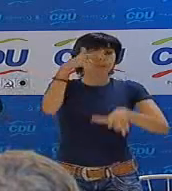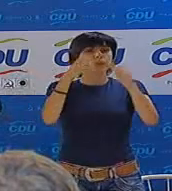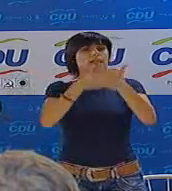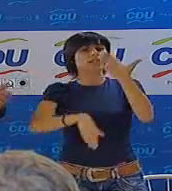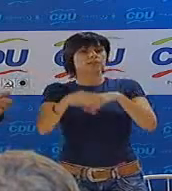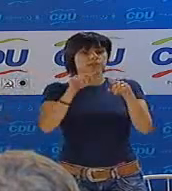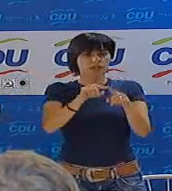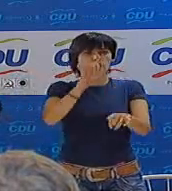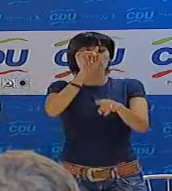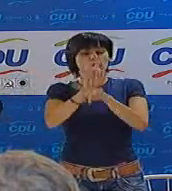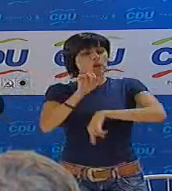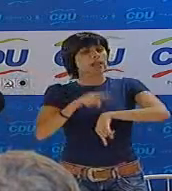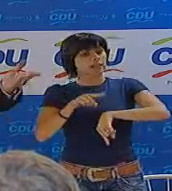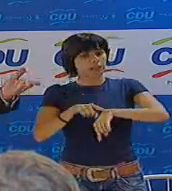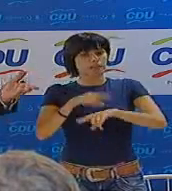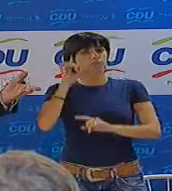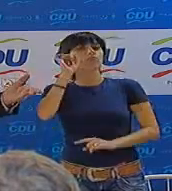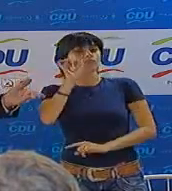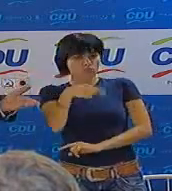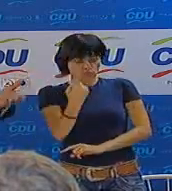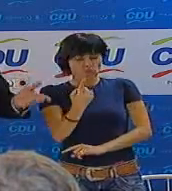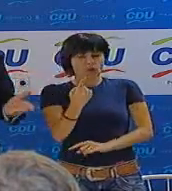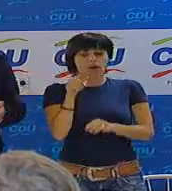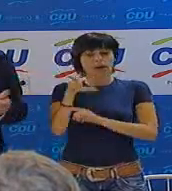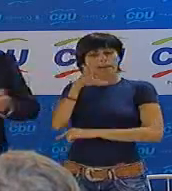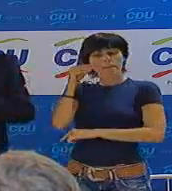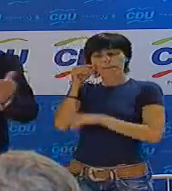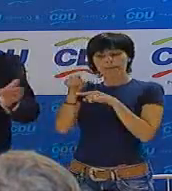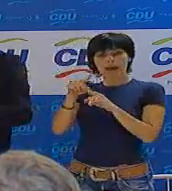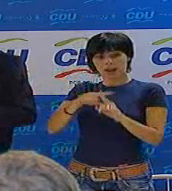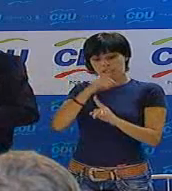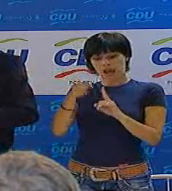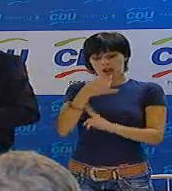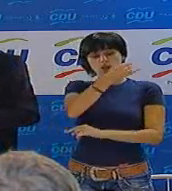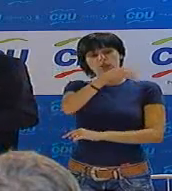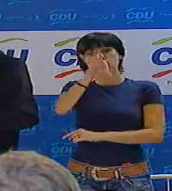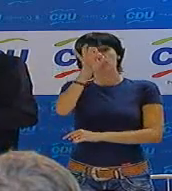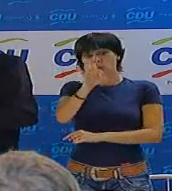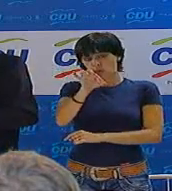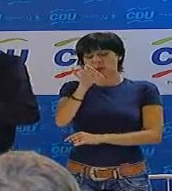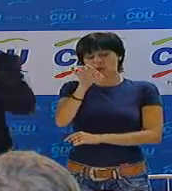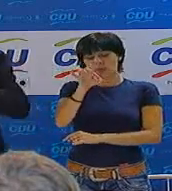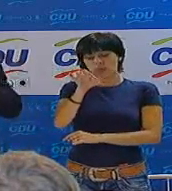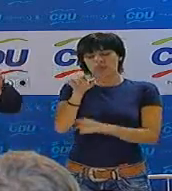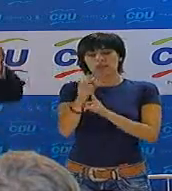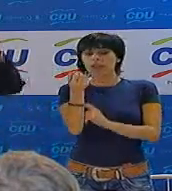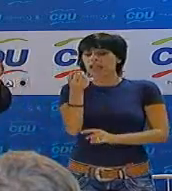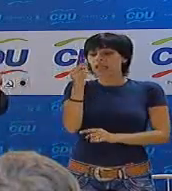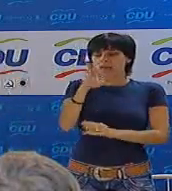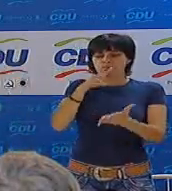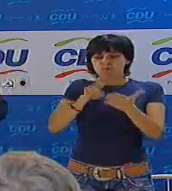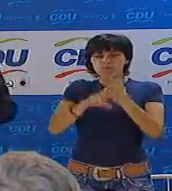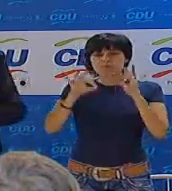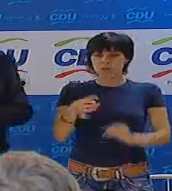deficiência e, simultaneamente, temos tido conhecimento de que a banca, no ano 2008, teve como taxa